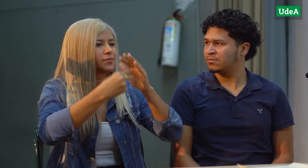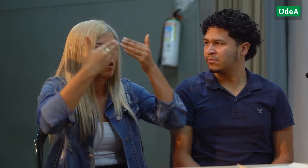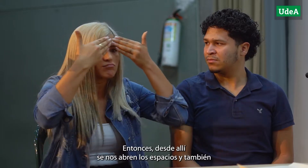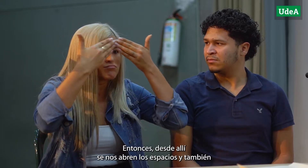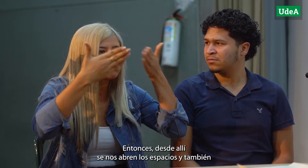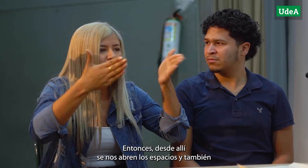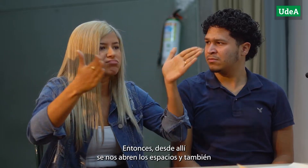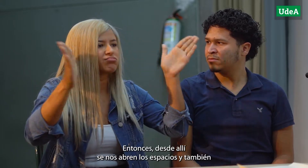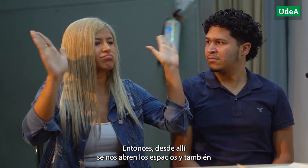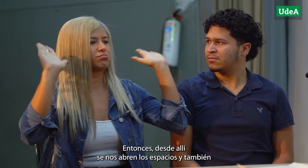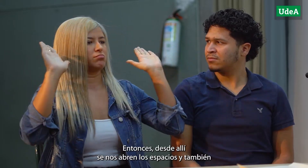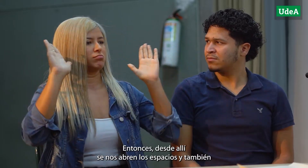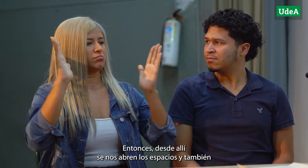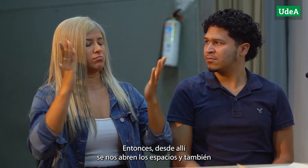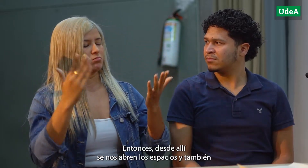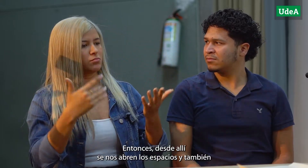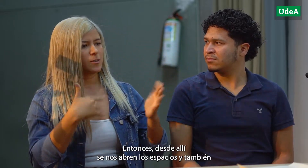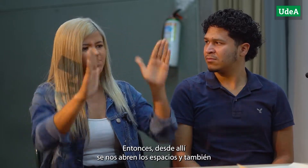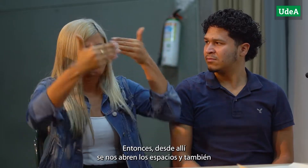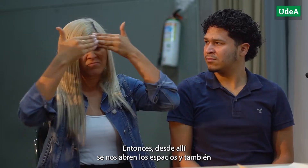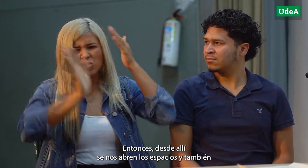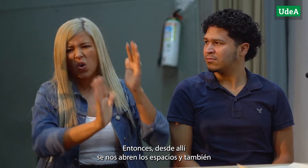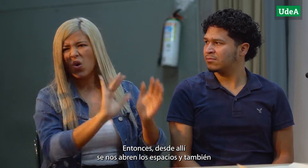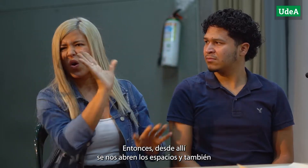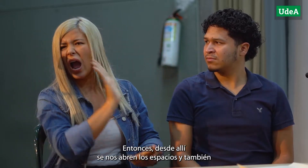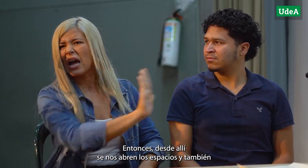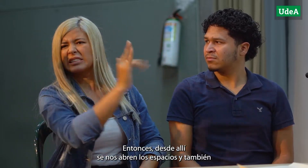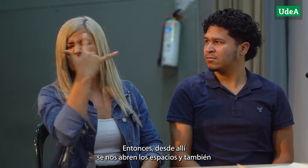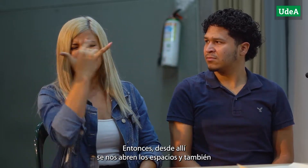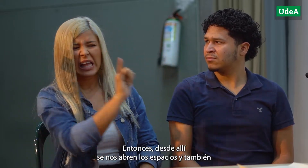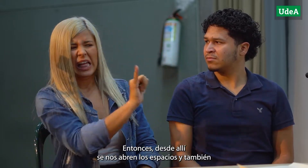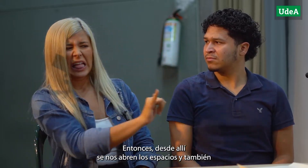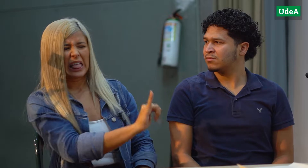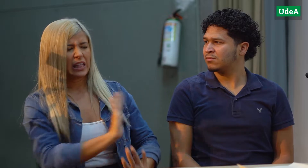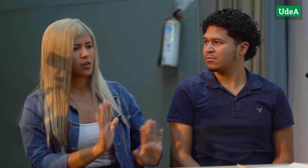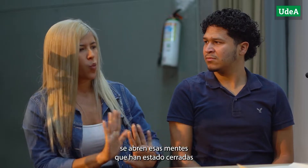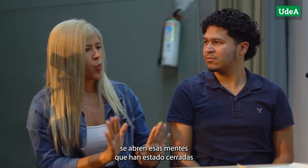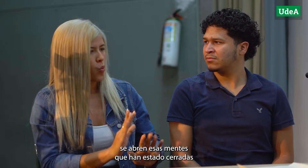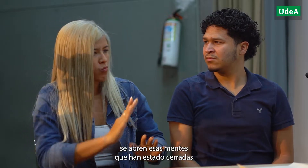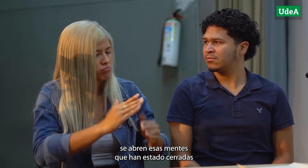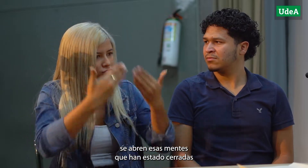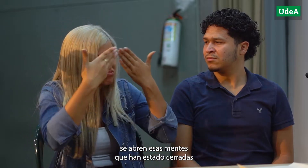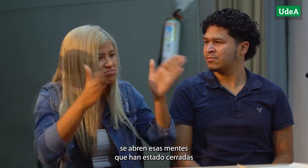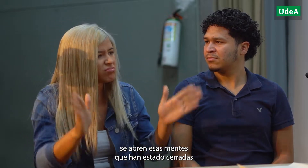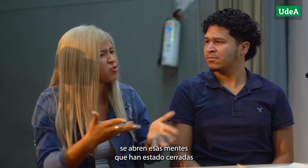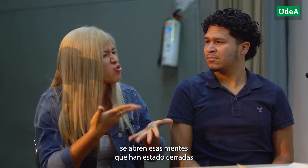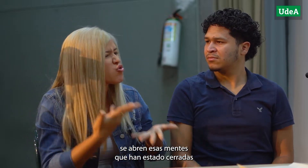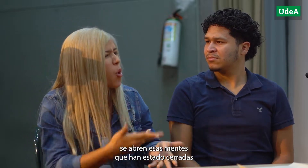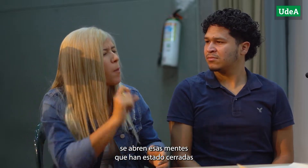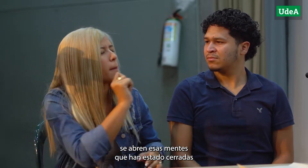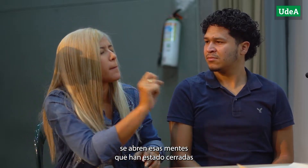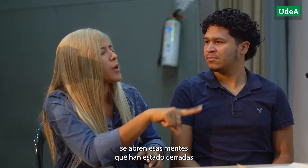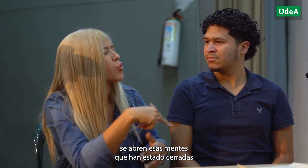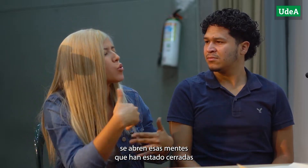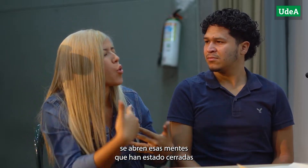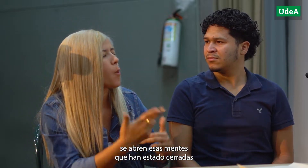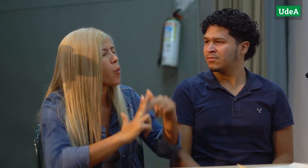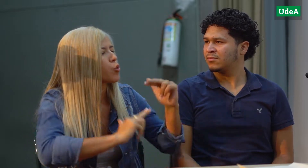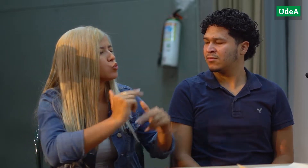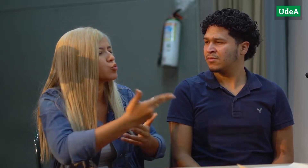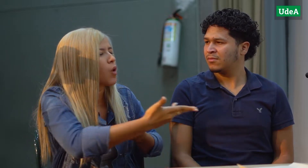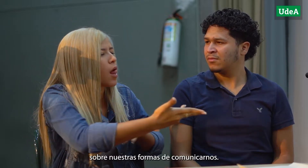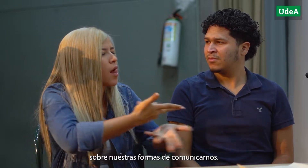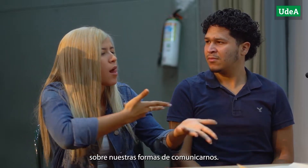lengua. Entonces, desde allí se nos abren los espacios y también se abren esas mentes que han estado